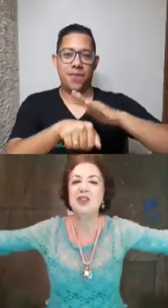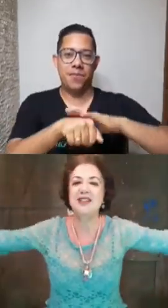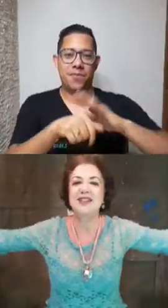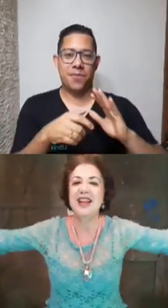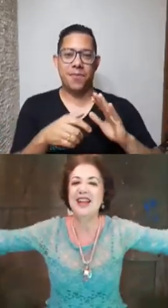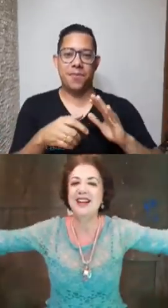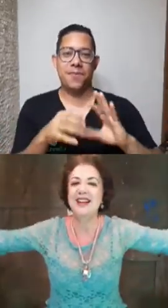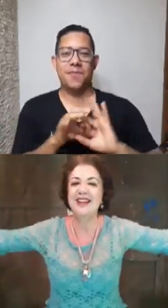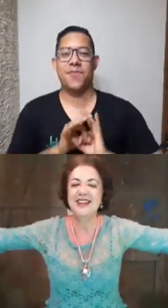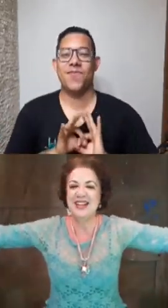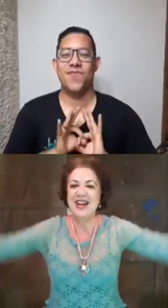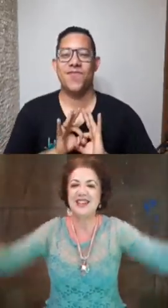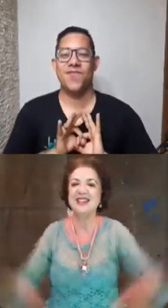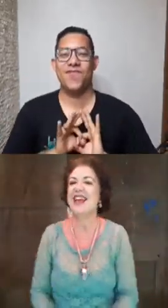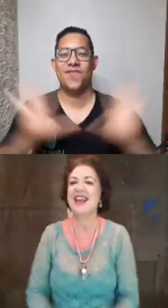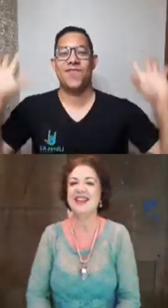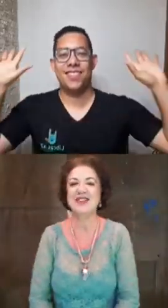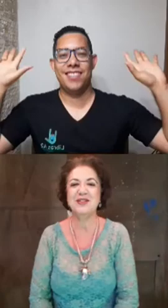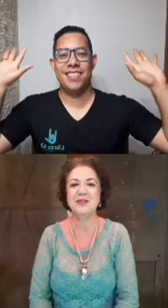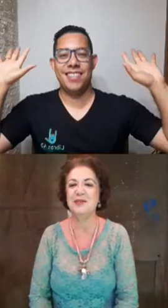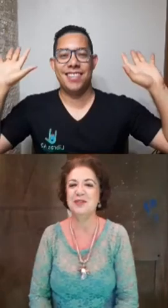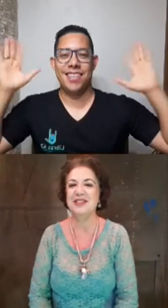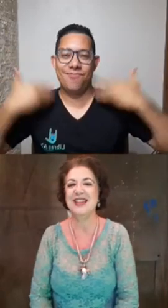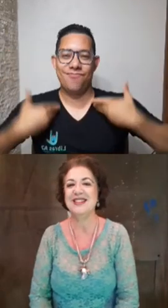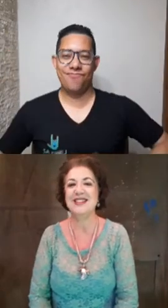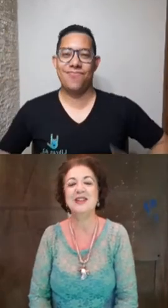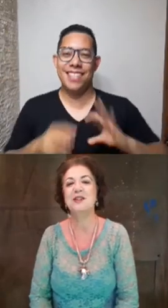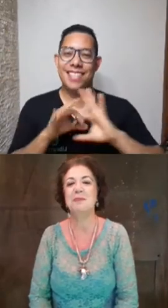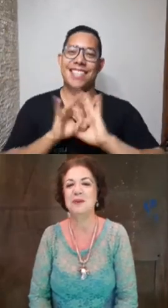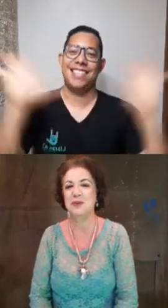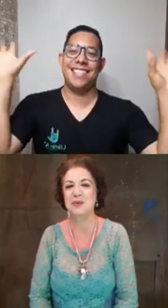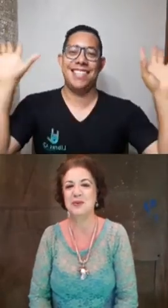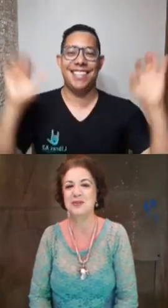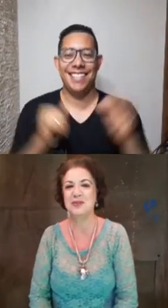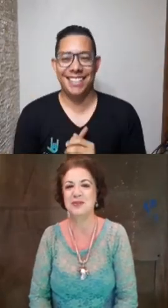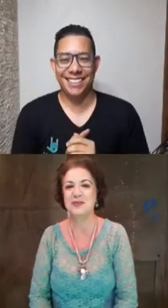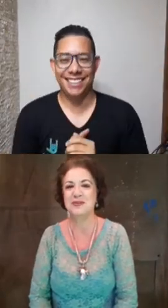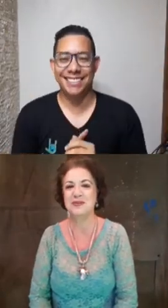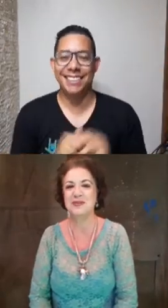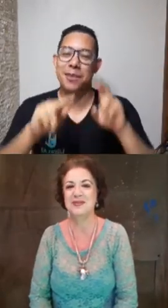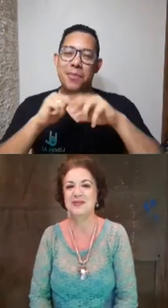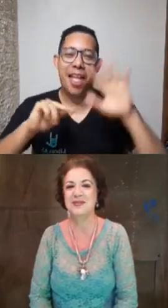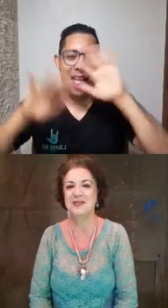completamente inteira e às cegas com vocês nesse percurso.